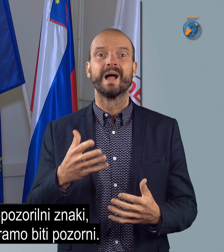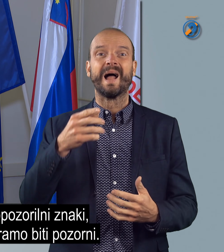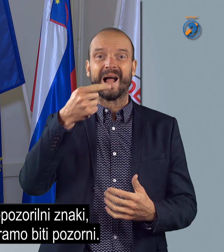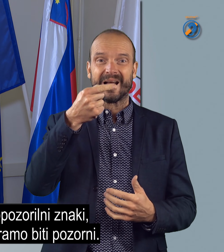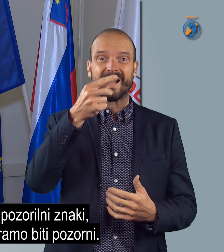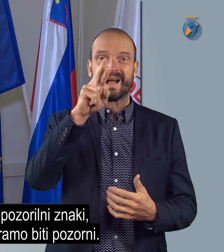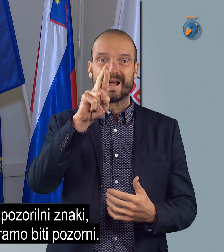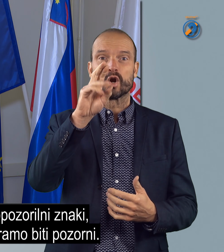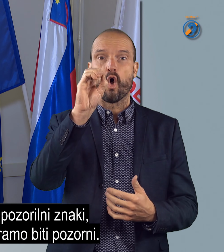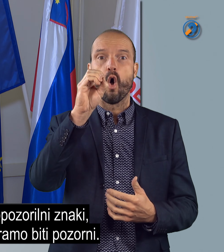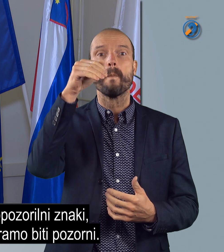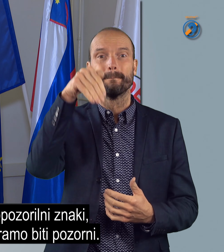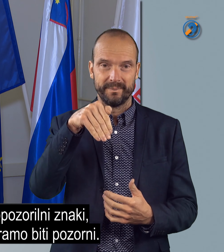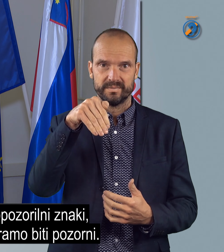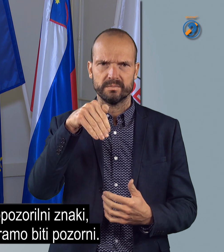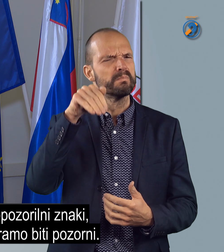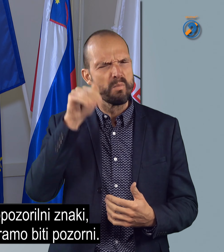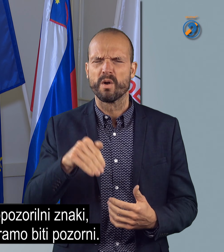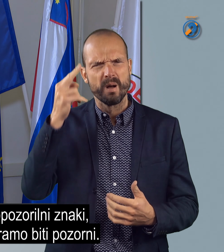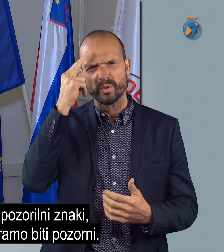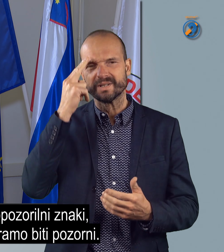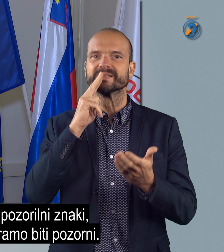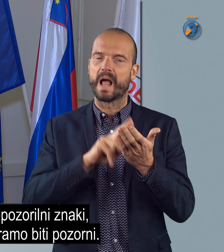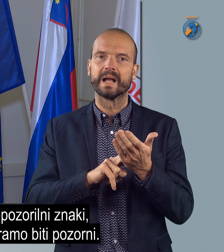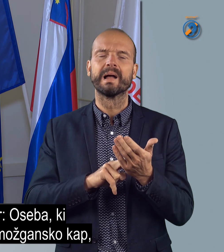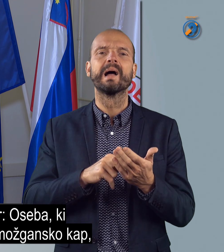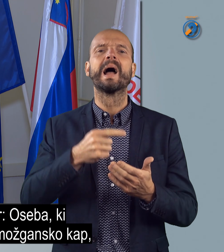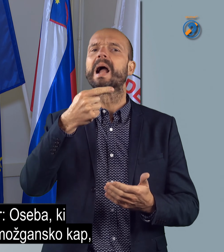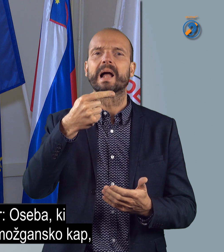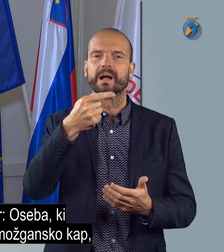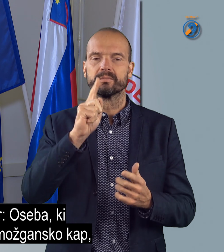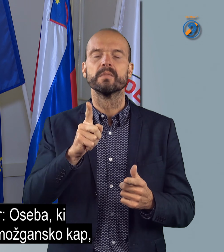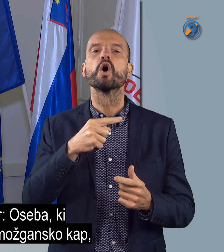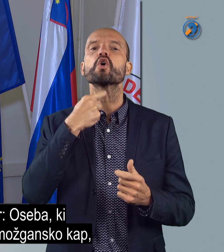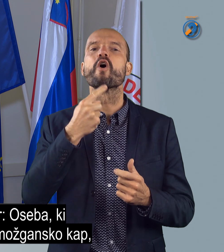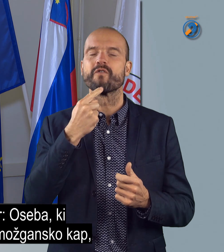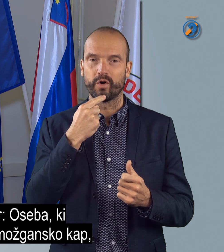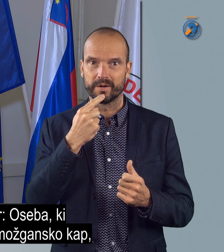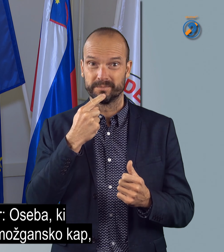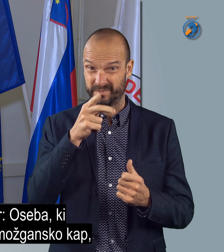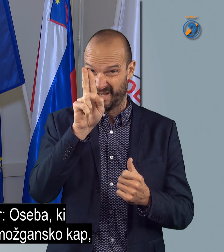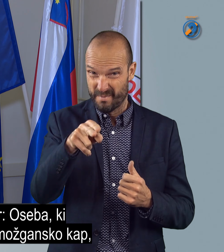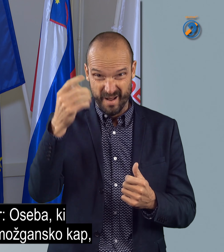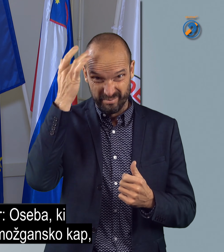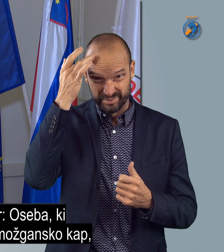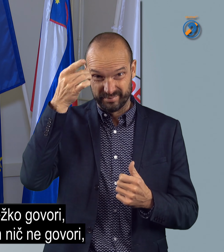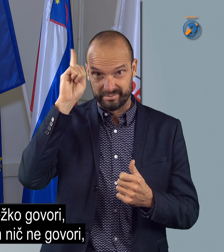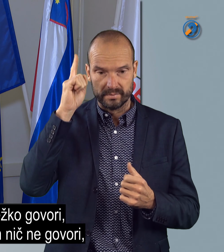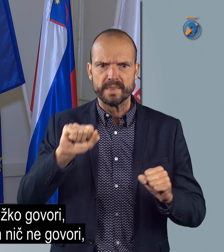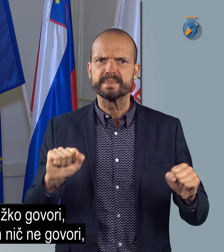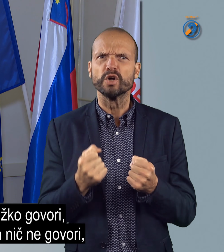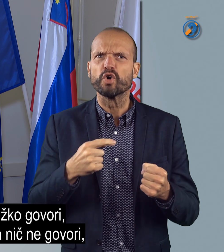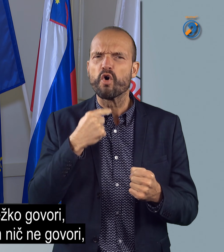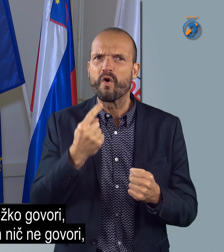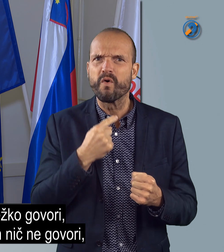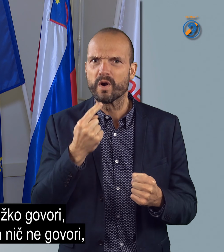Grom, to so tisti opozorilni znaki, ki jih moramo poznati. Kaj je G? Grom, G, govor. Se pravi, oseba, ki je doživela možgansko kap, lahko